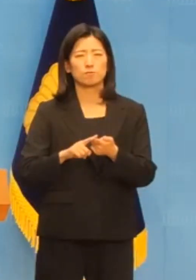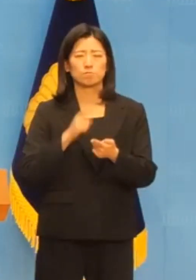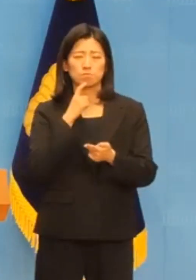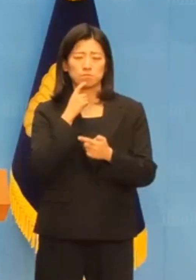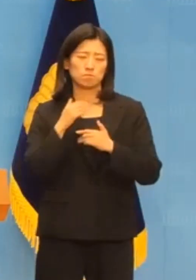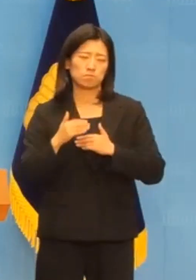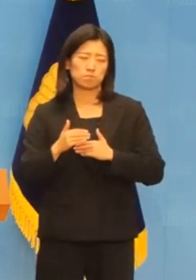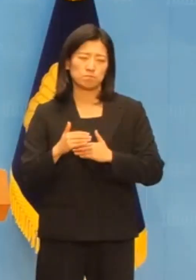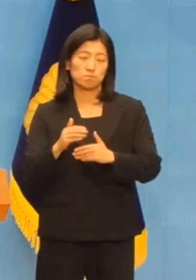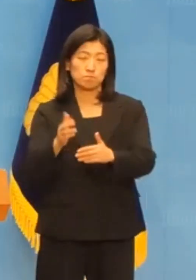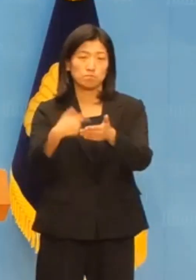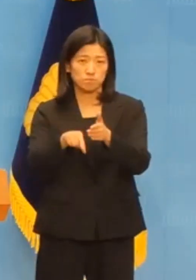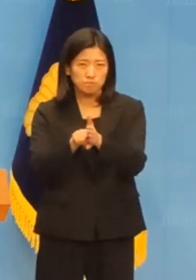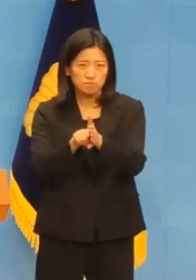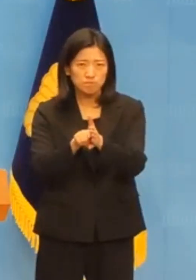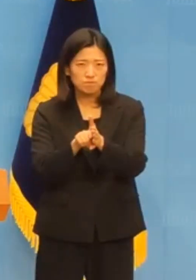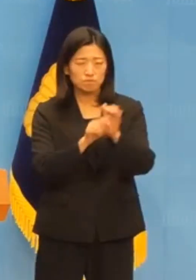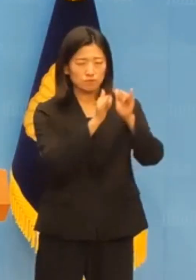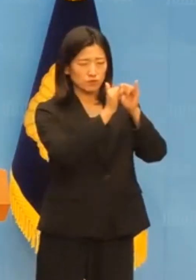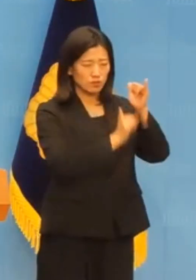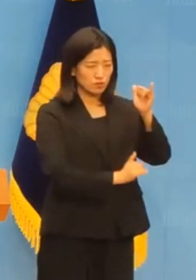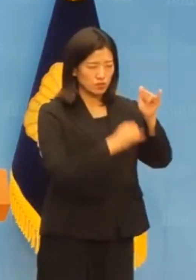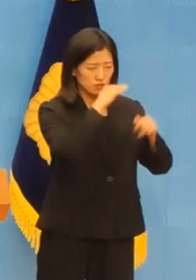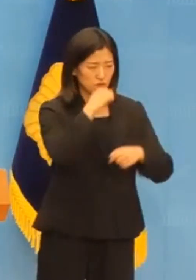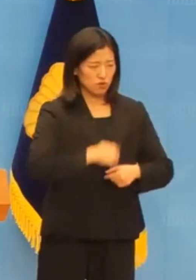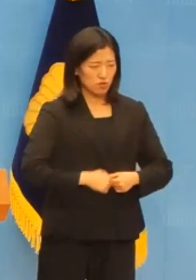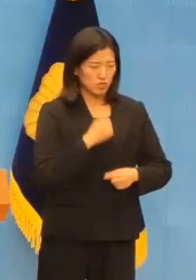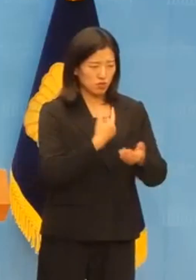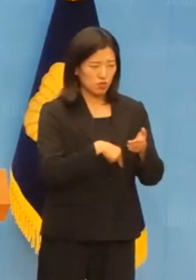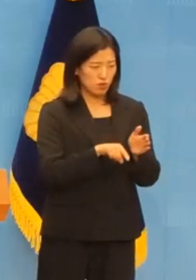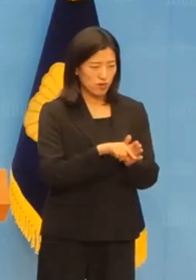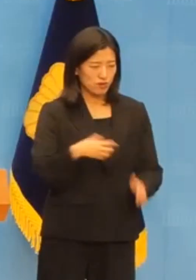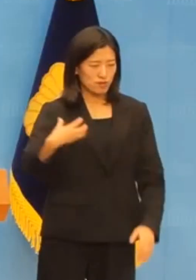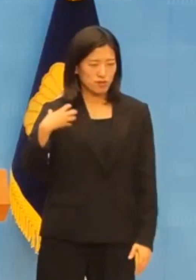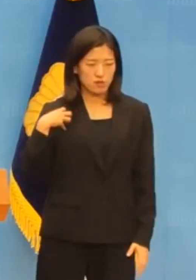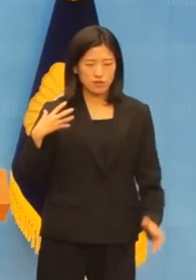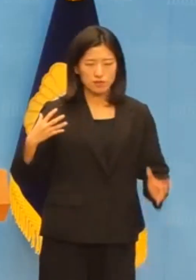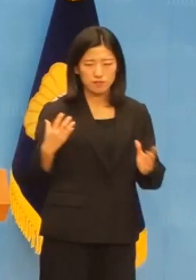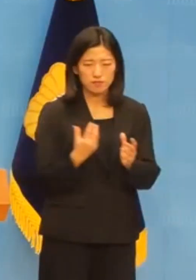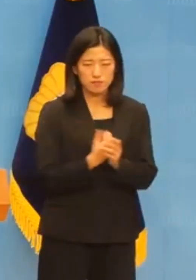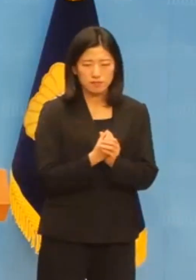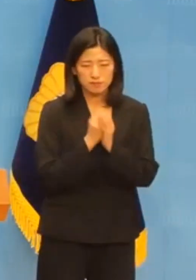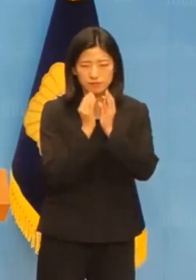수 있도록 역사 정의 확립을 위한 책임 있는 역할을